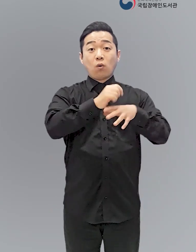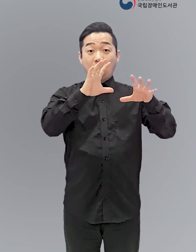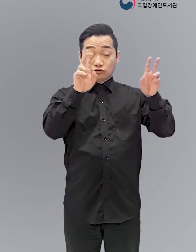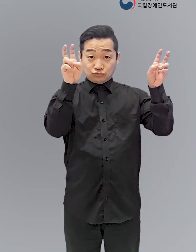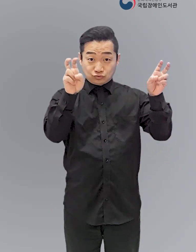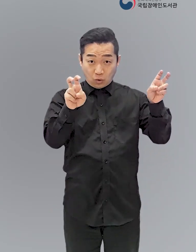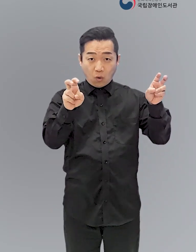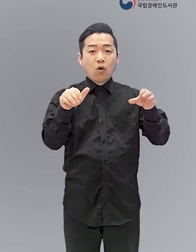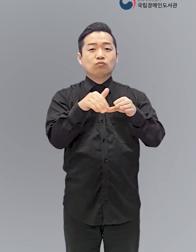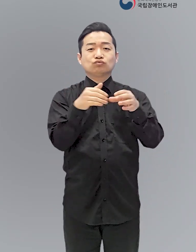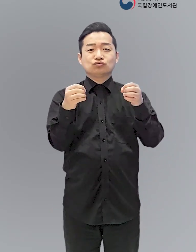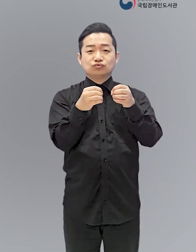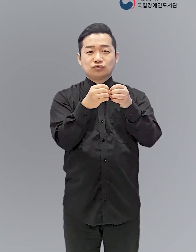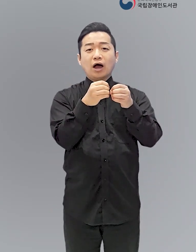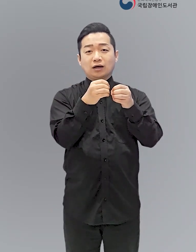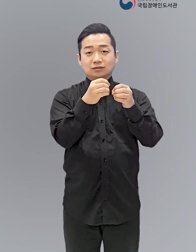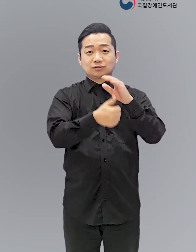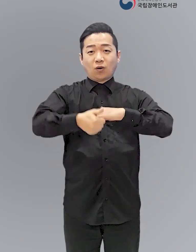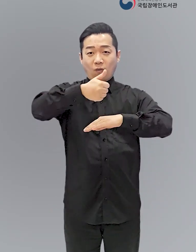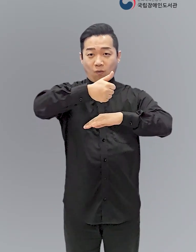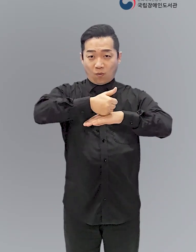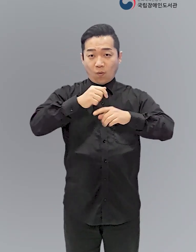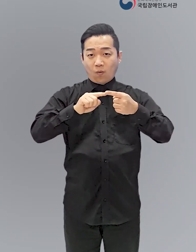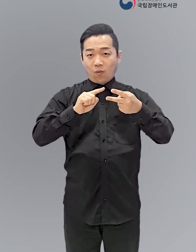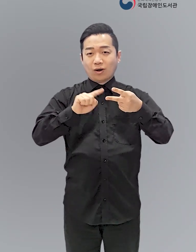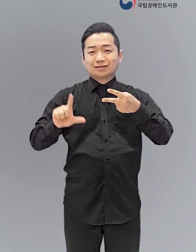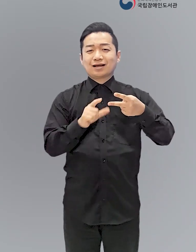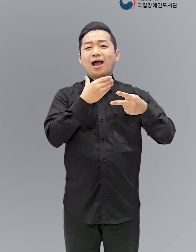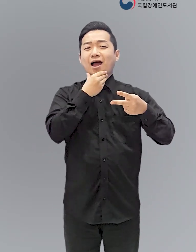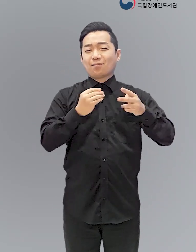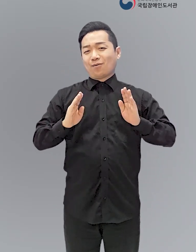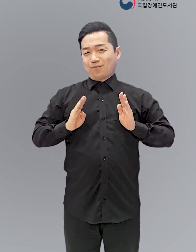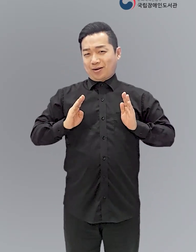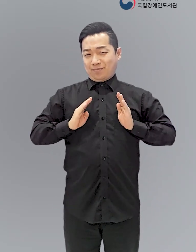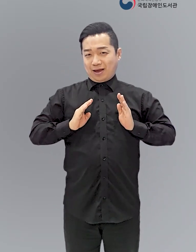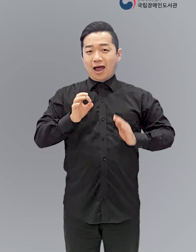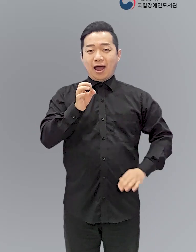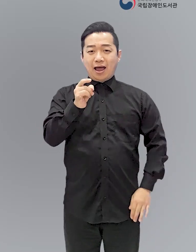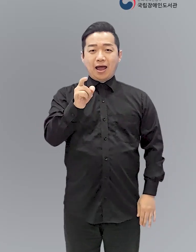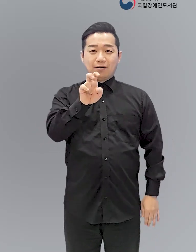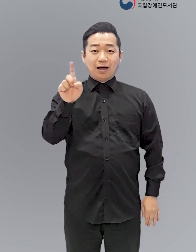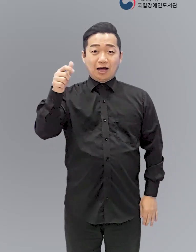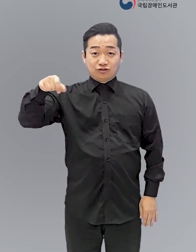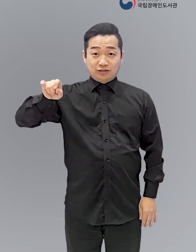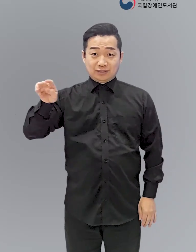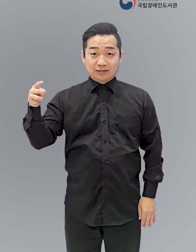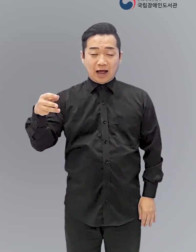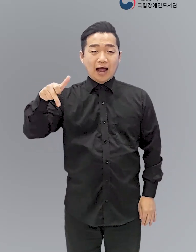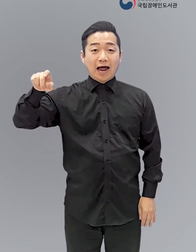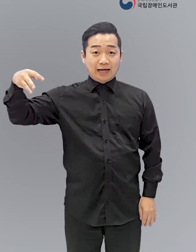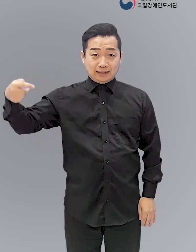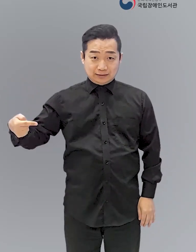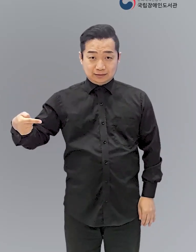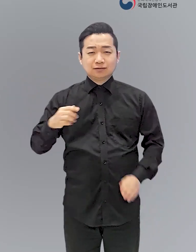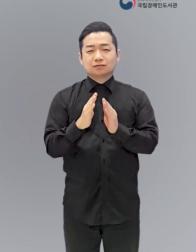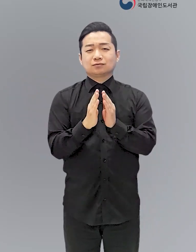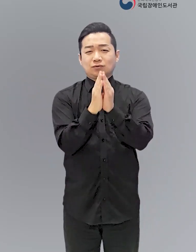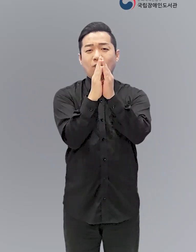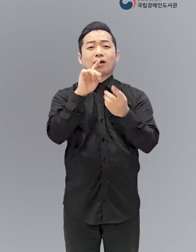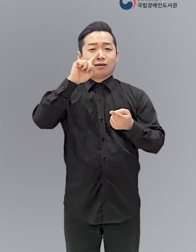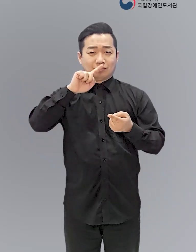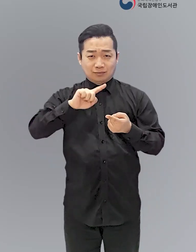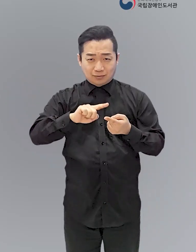왕곡으로 문학적 성공과 일상의 행복을 동시에 누리고 있던 에마뉘엘 카레르. 요가에 대한 기분